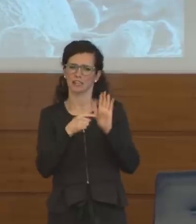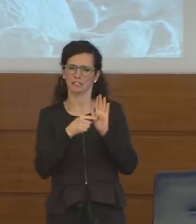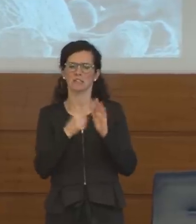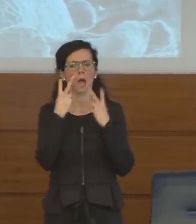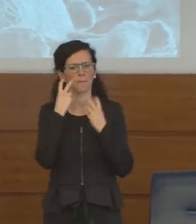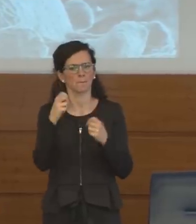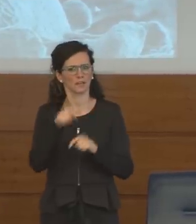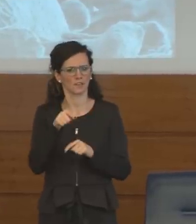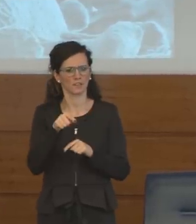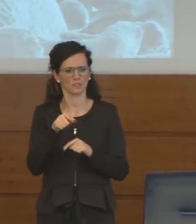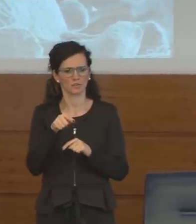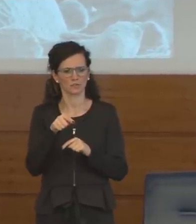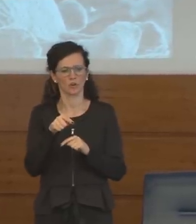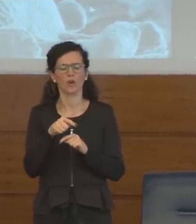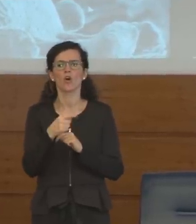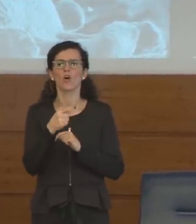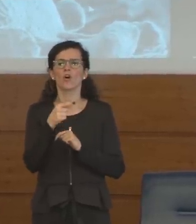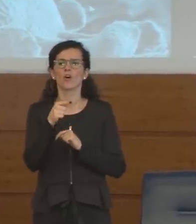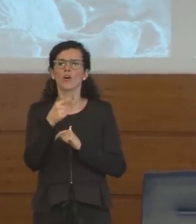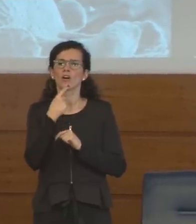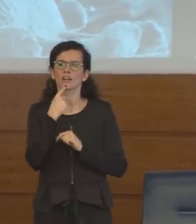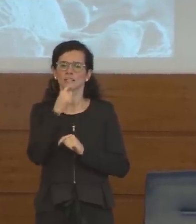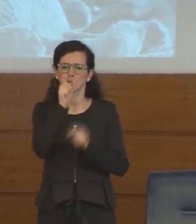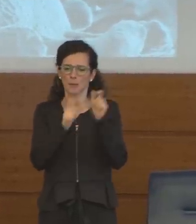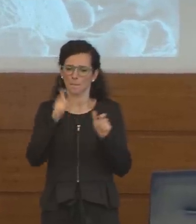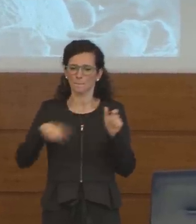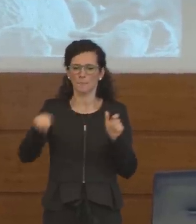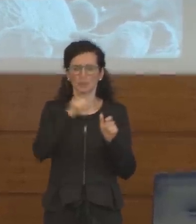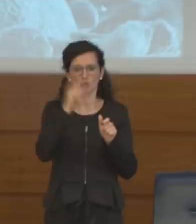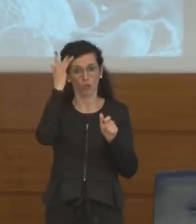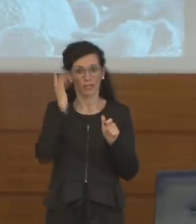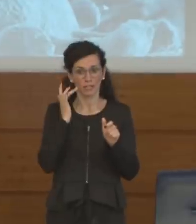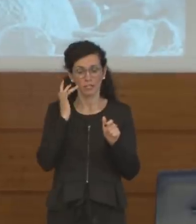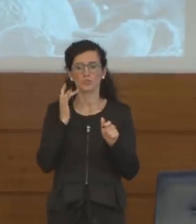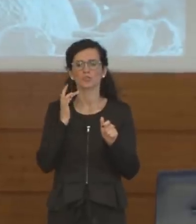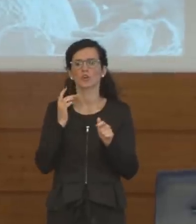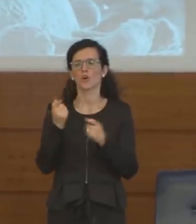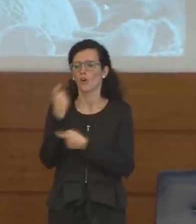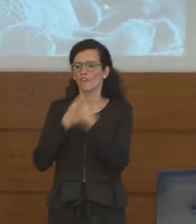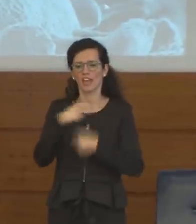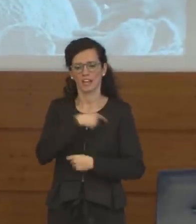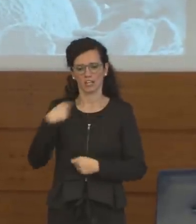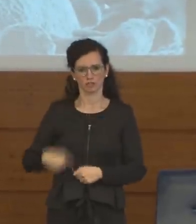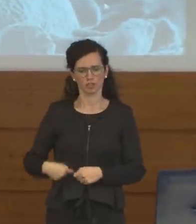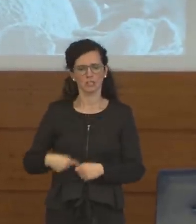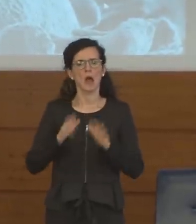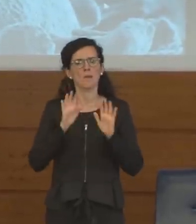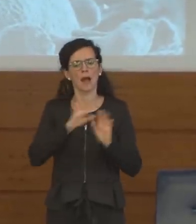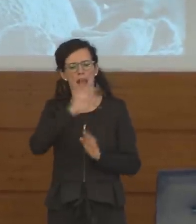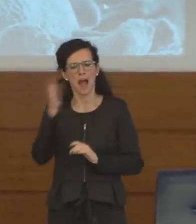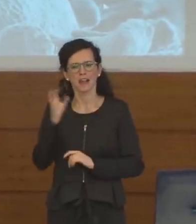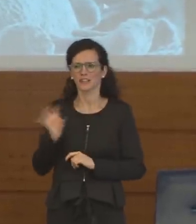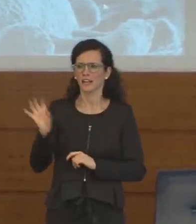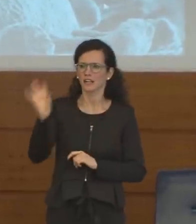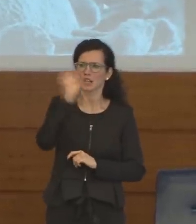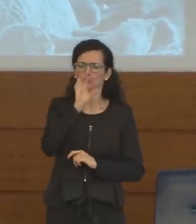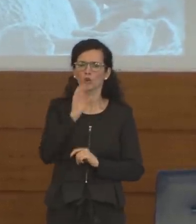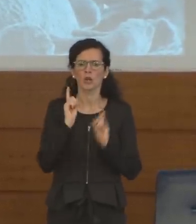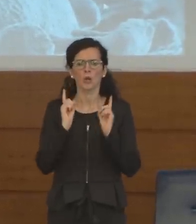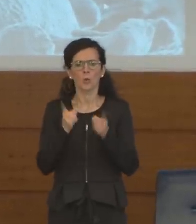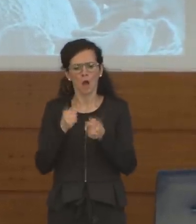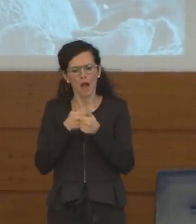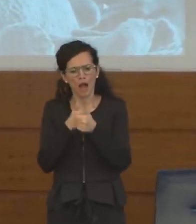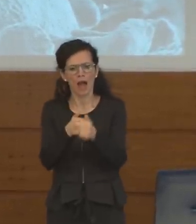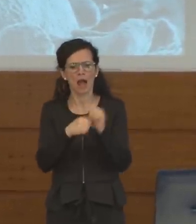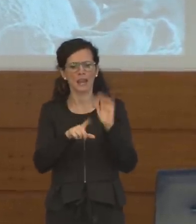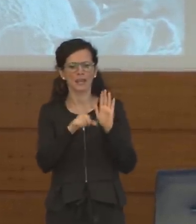arriva in regione dalle zone segnalate a rischio dall'OMS, quindi anche dalla Cina. Volevo chiedere, per le altre regioni, che misure ci